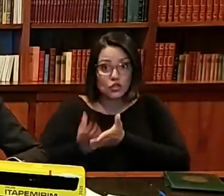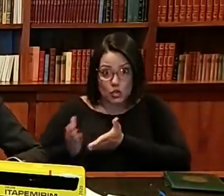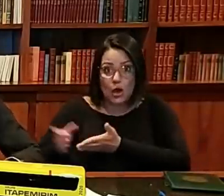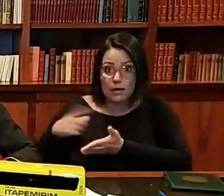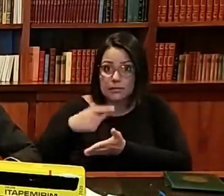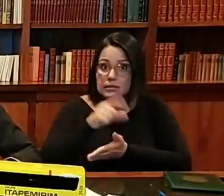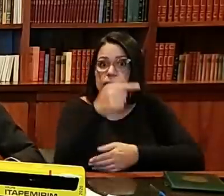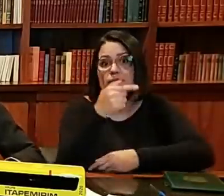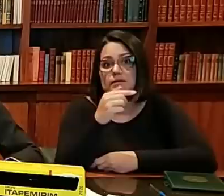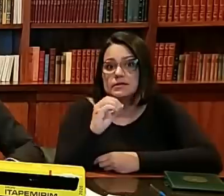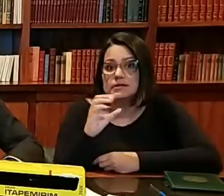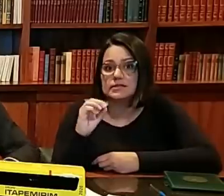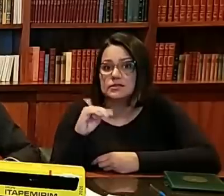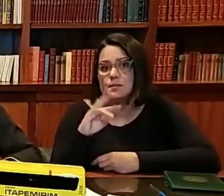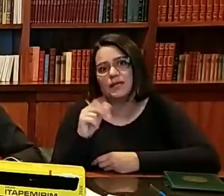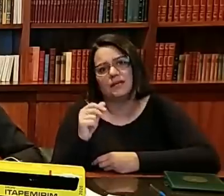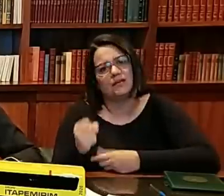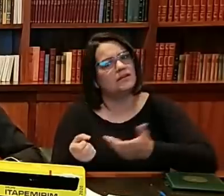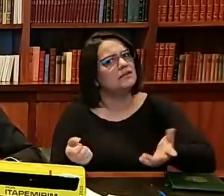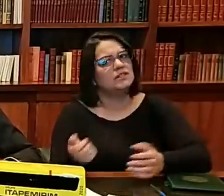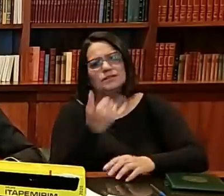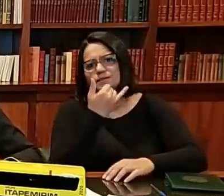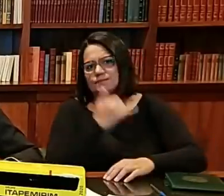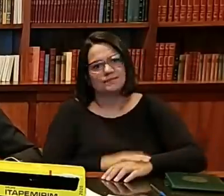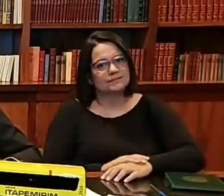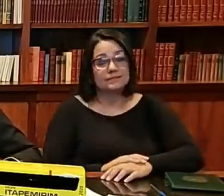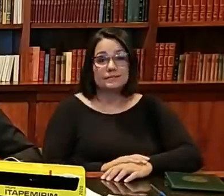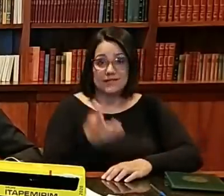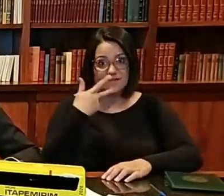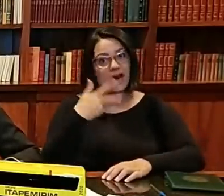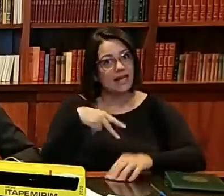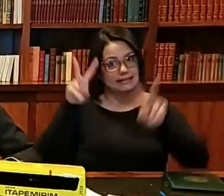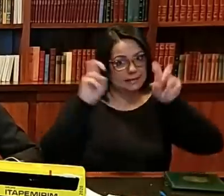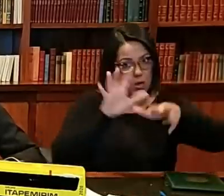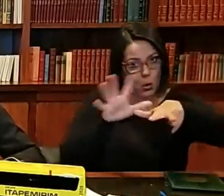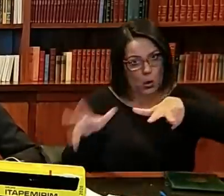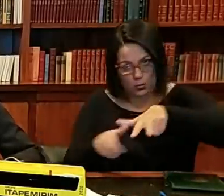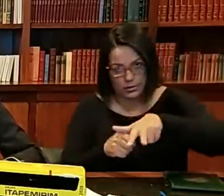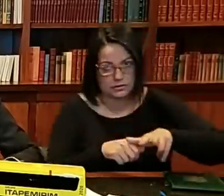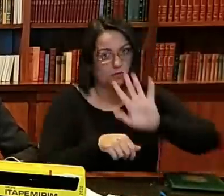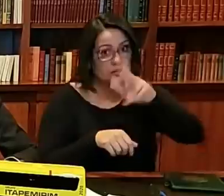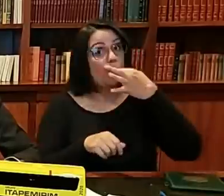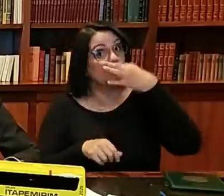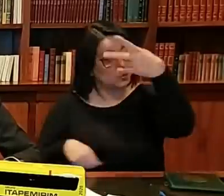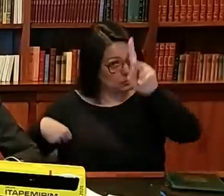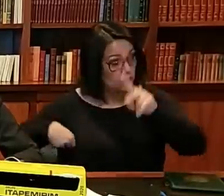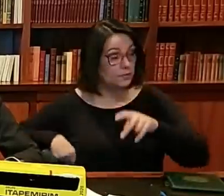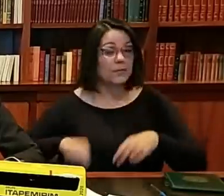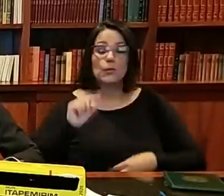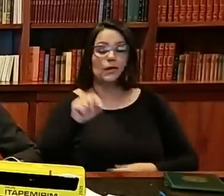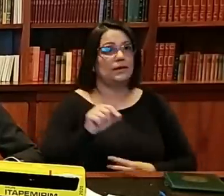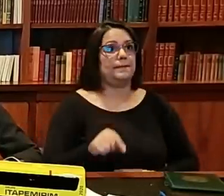milhões. Pessoal, fala em corrupção. Eu não vou falar que isso gerava corrupção, não. Cada um pensa que bem entender aí, tá?